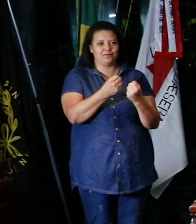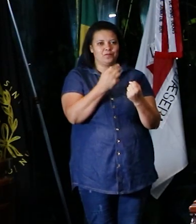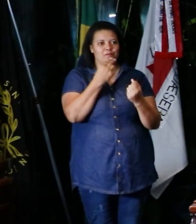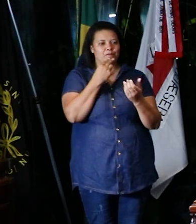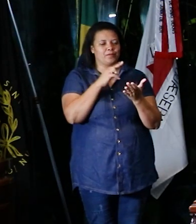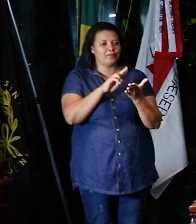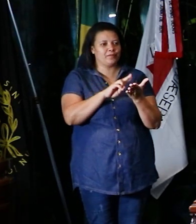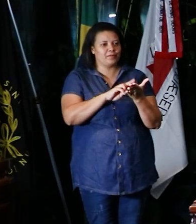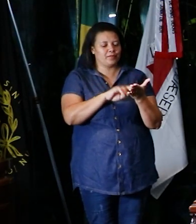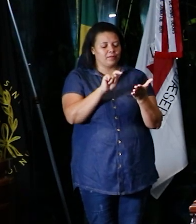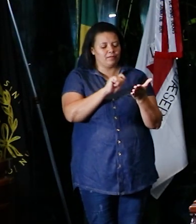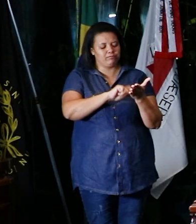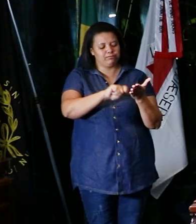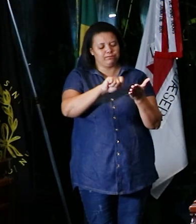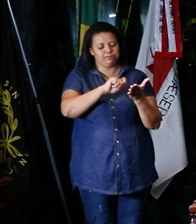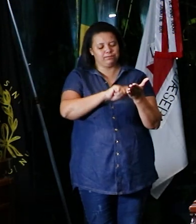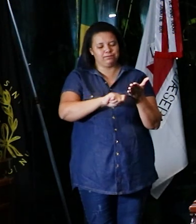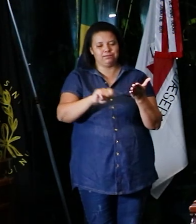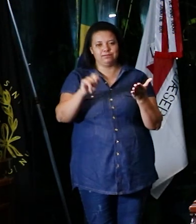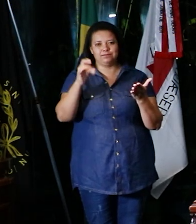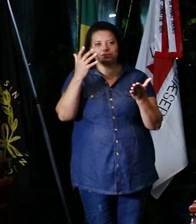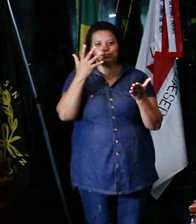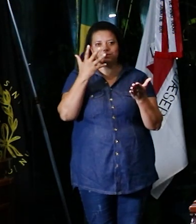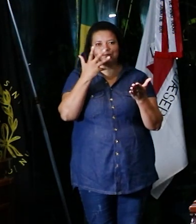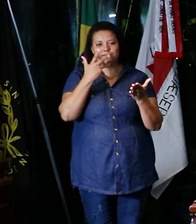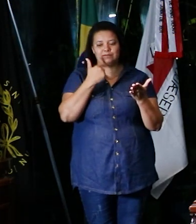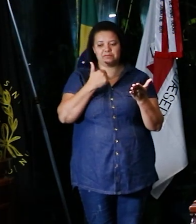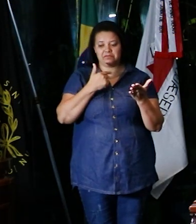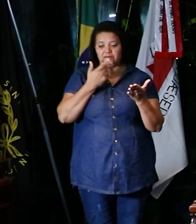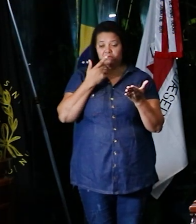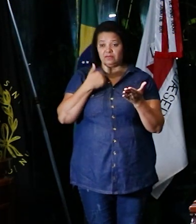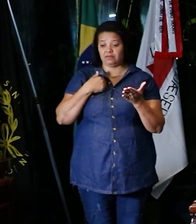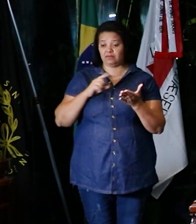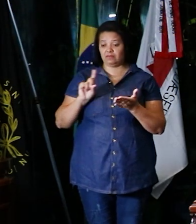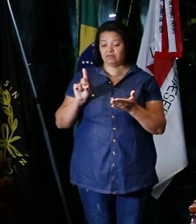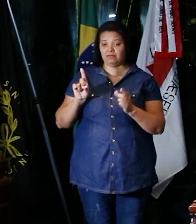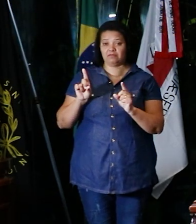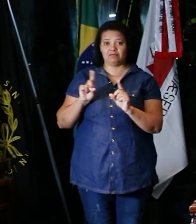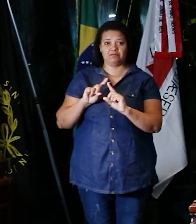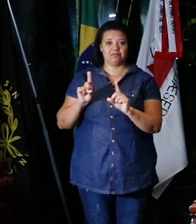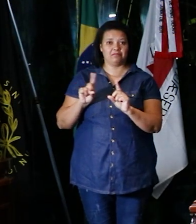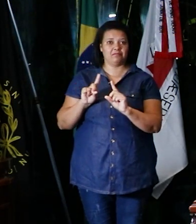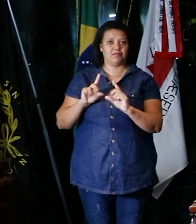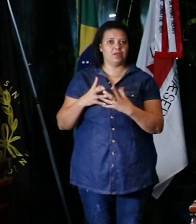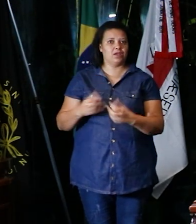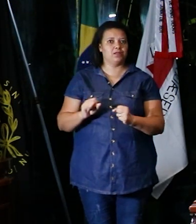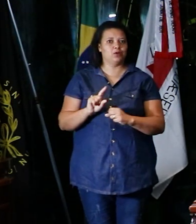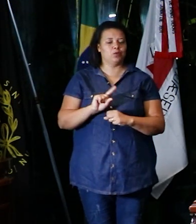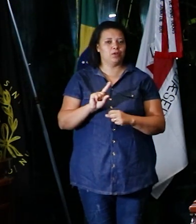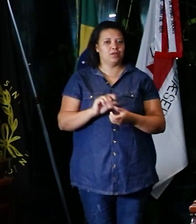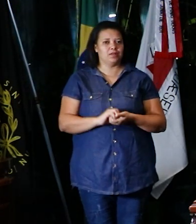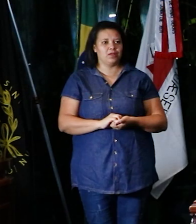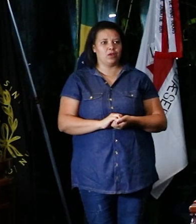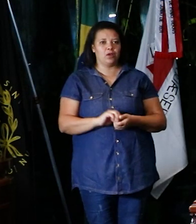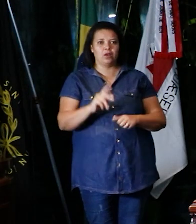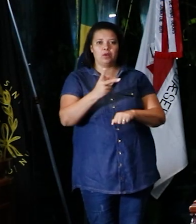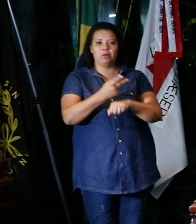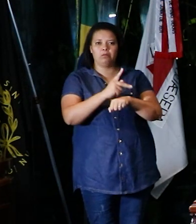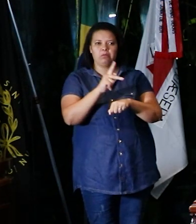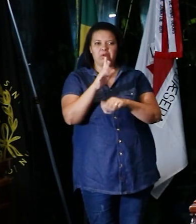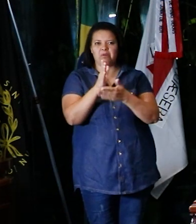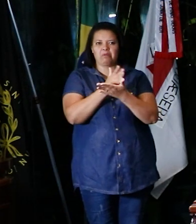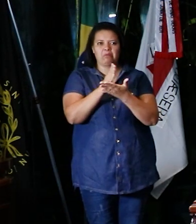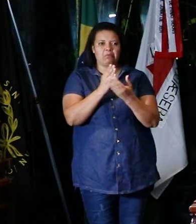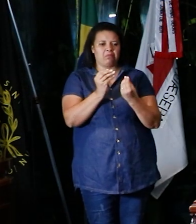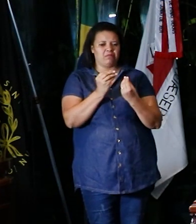carta maravilhosa e disse, ele não aceitou nada. Vários prêmios ele